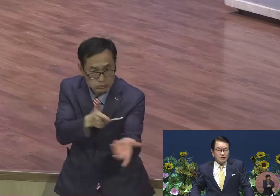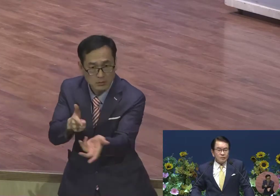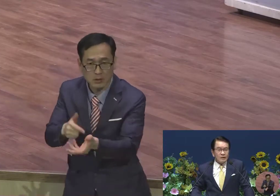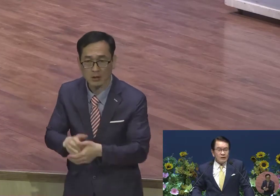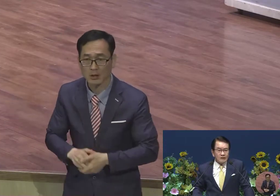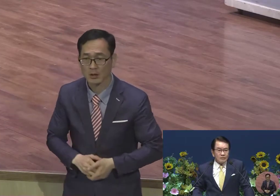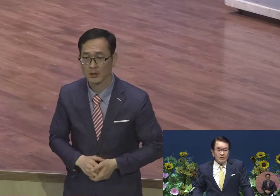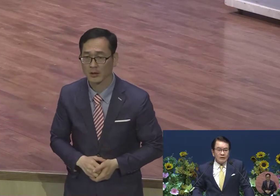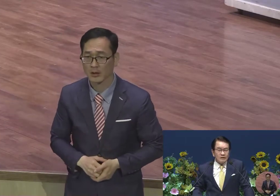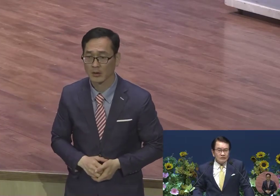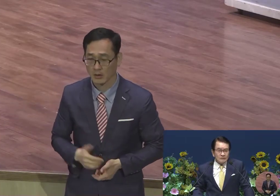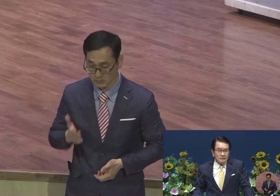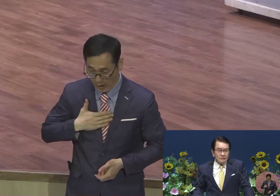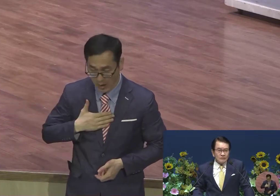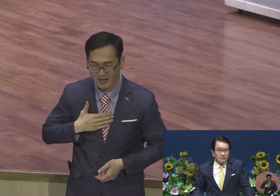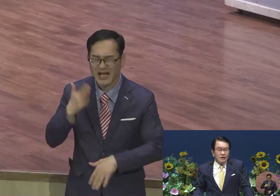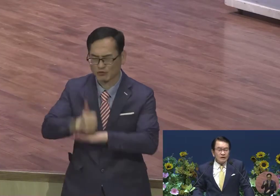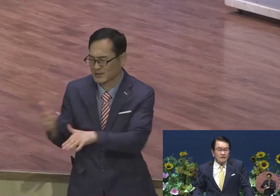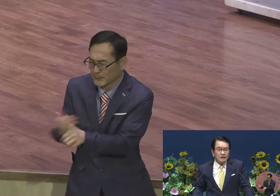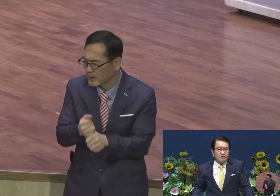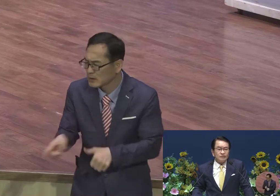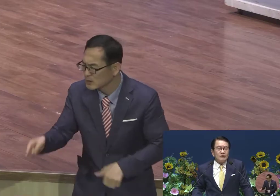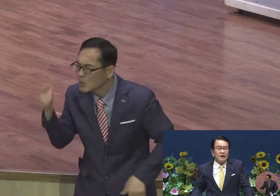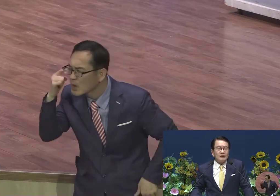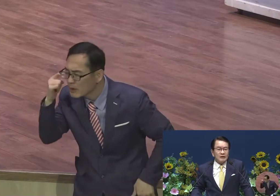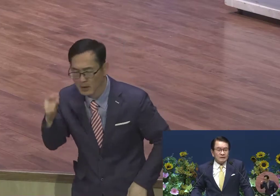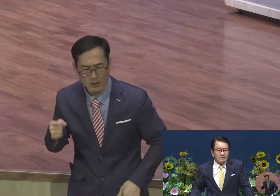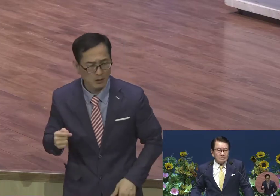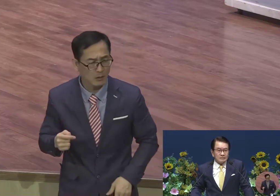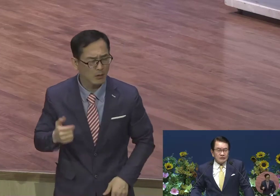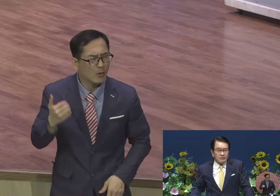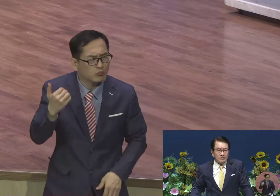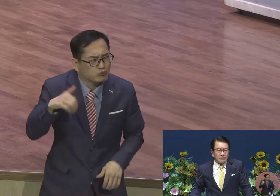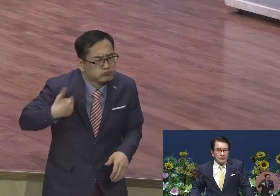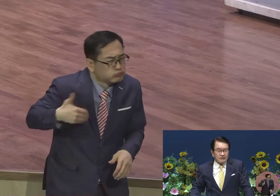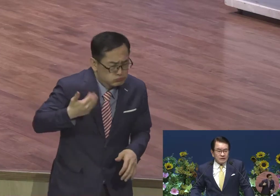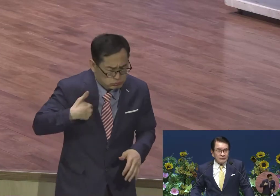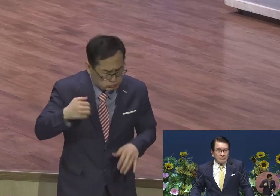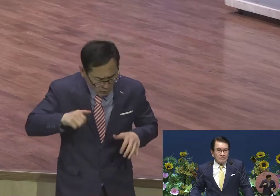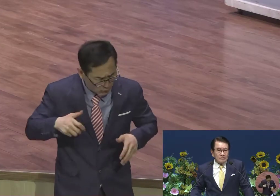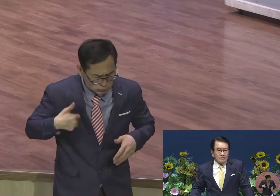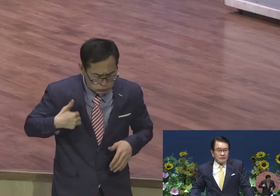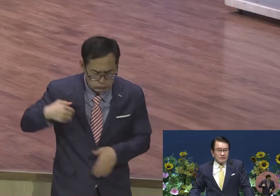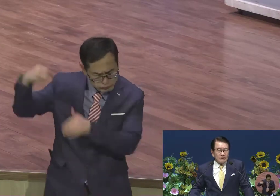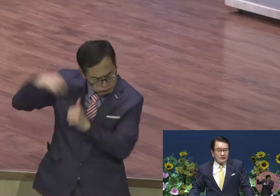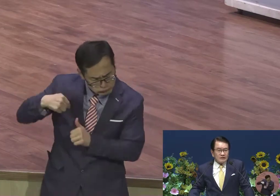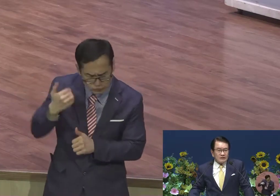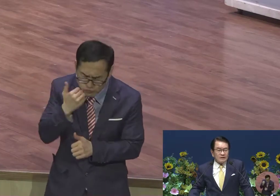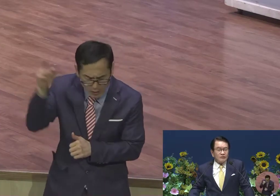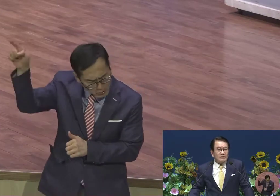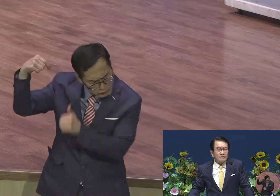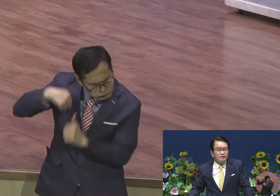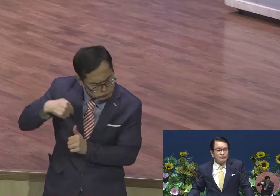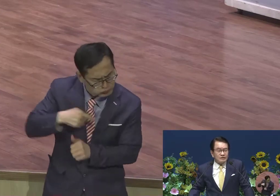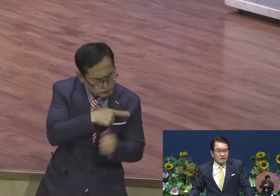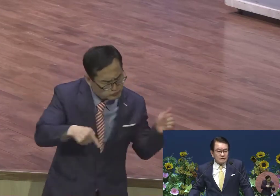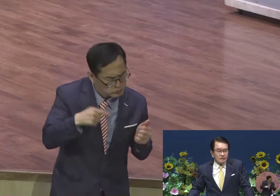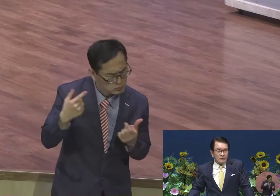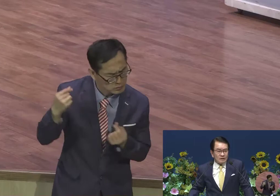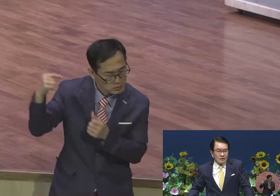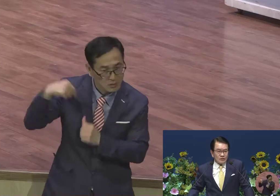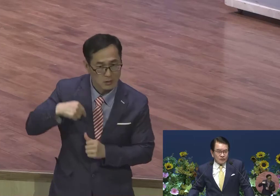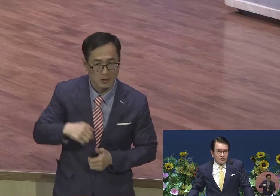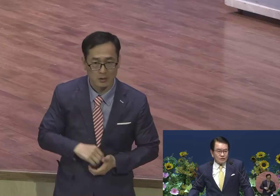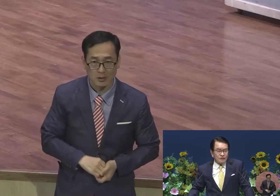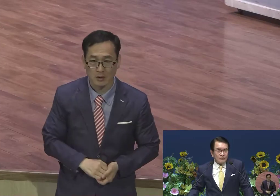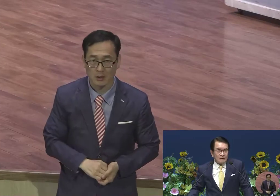다기도 몰라 왜 그랬는지 누가 그래서 죽이라 하더래 제가요 살인자의 너희 사람 죽여서